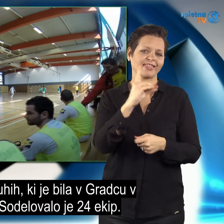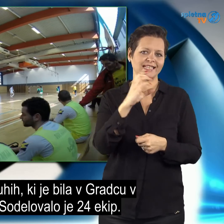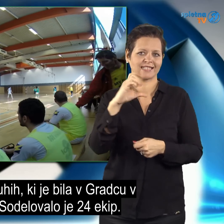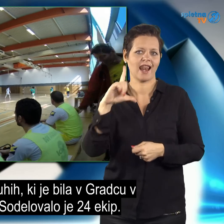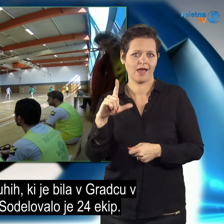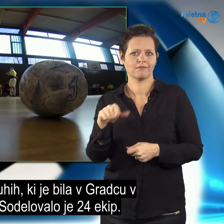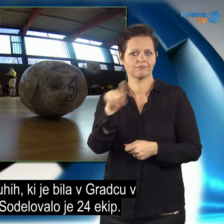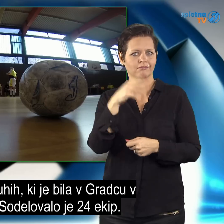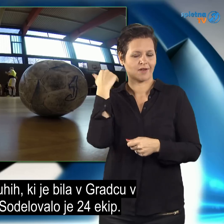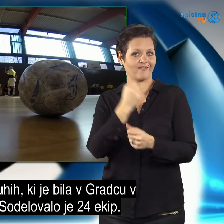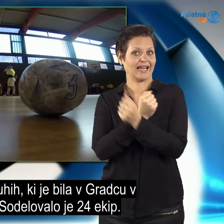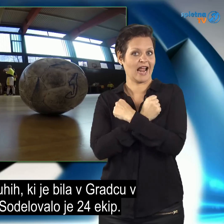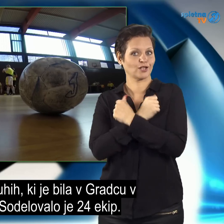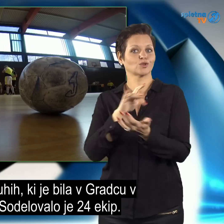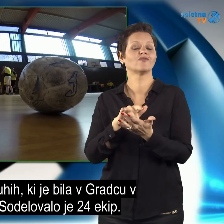Avstriji.